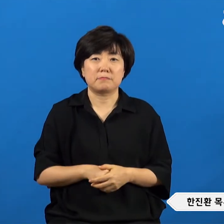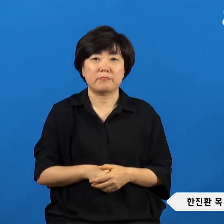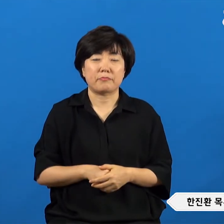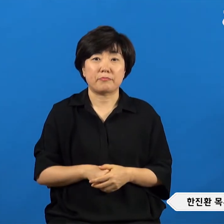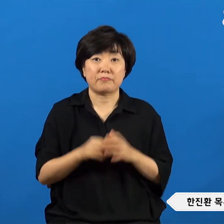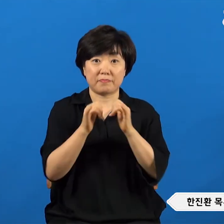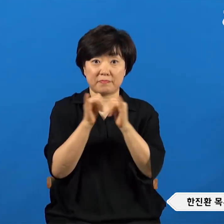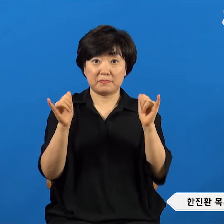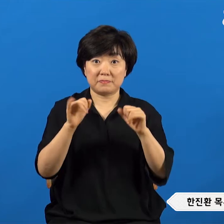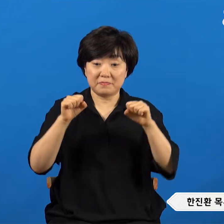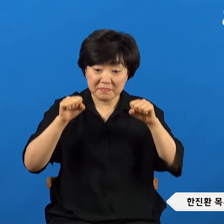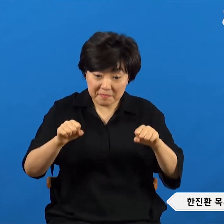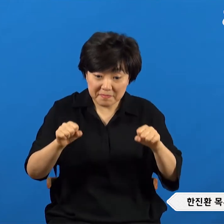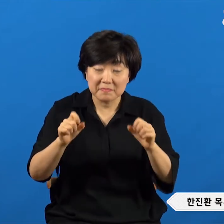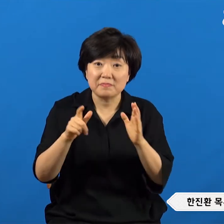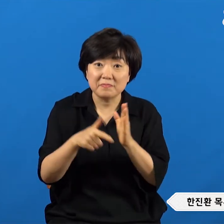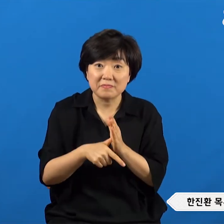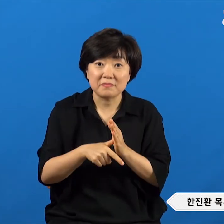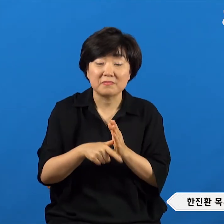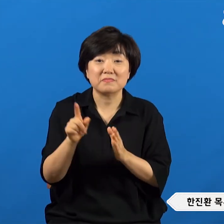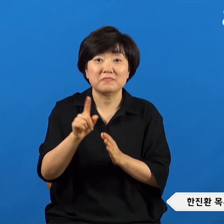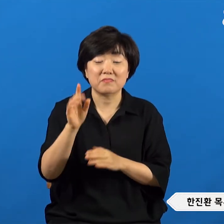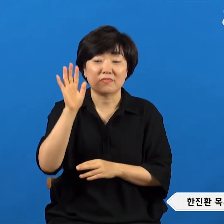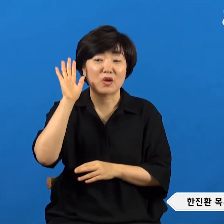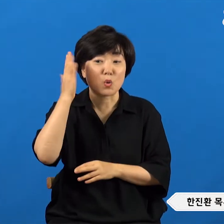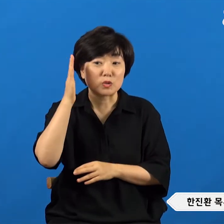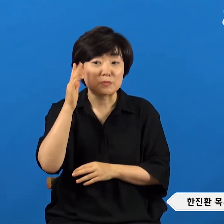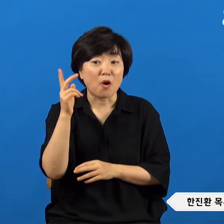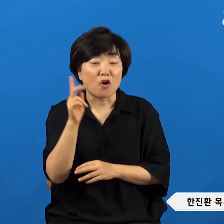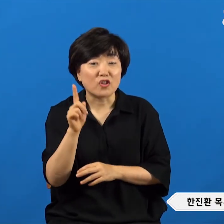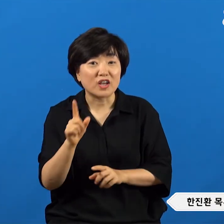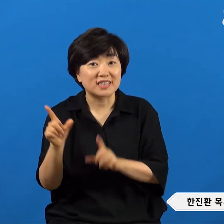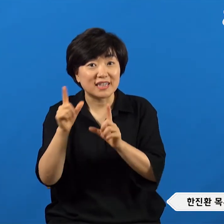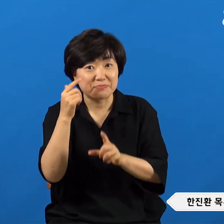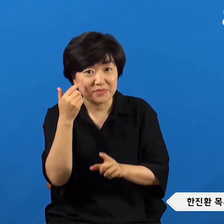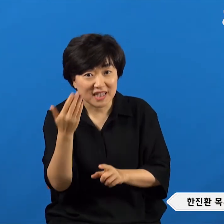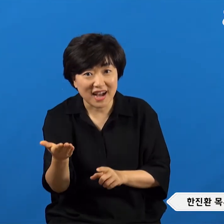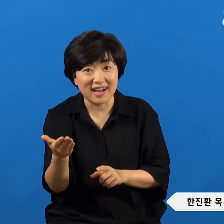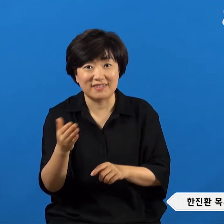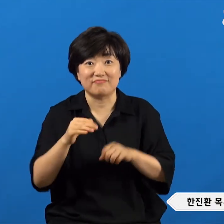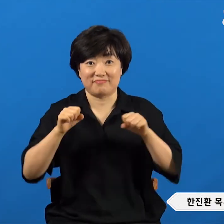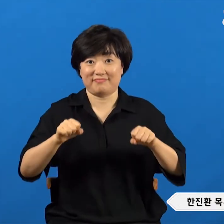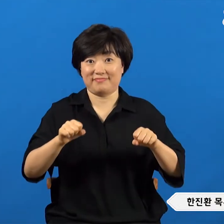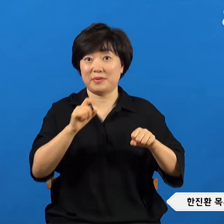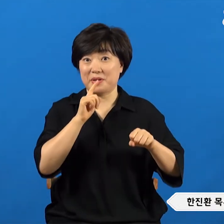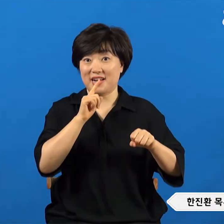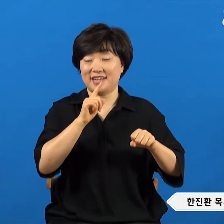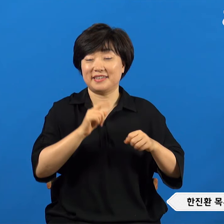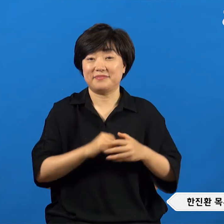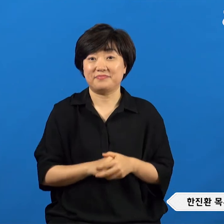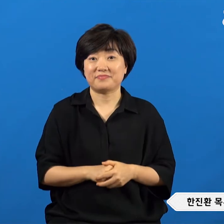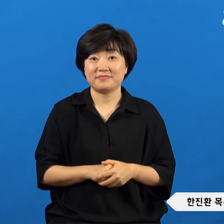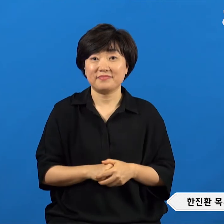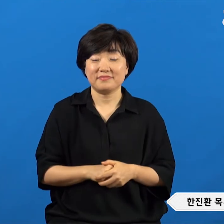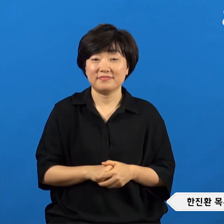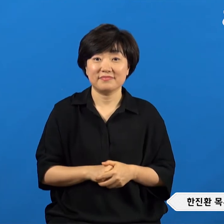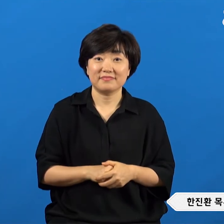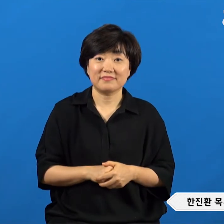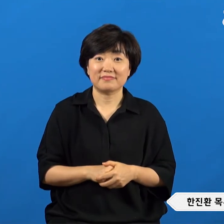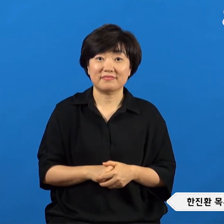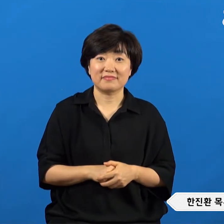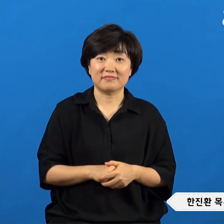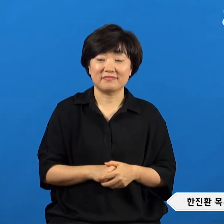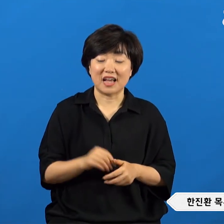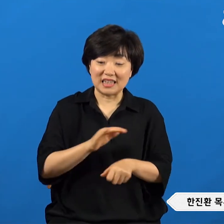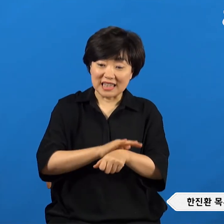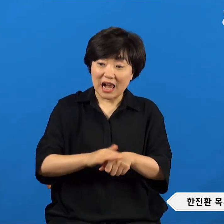흔히 인사할 때에 요즘 어떻게 사십니까? 그렇게 인사하지요? 어떻게 사십니까? 그 말은